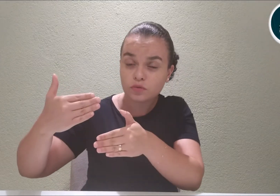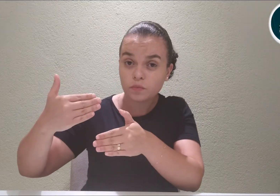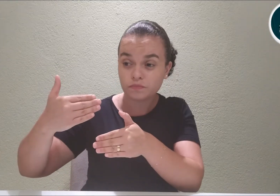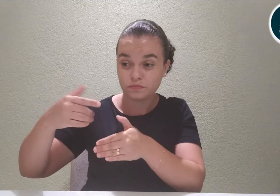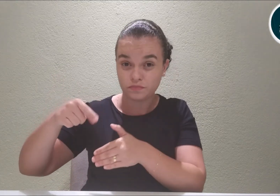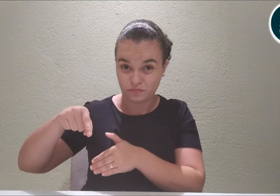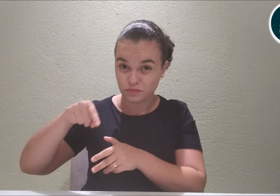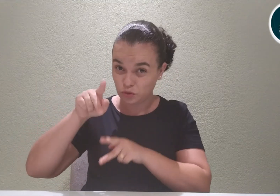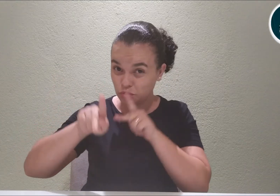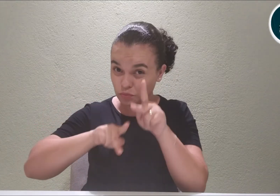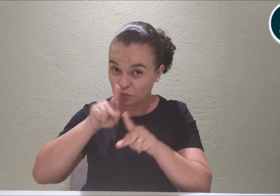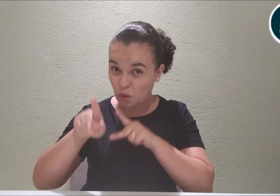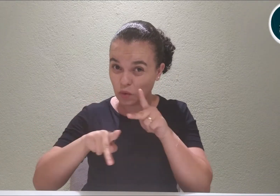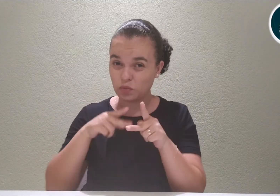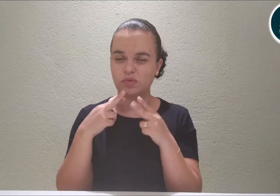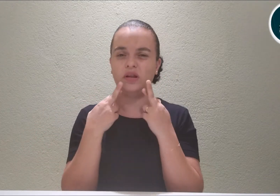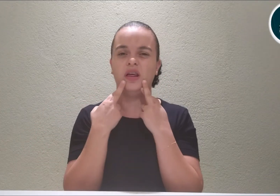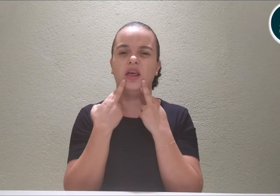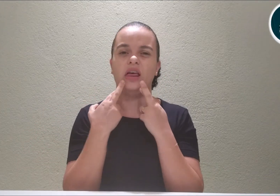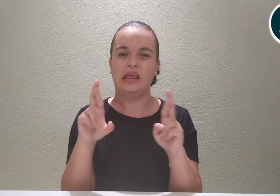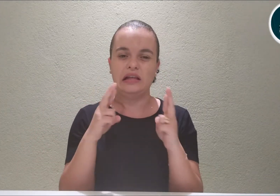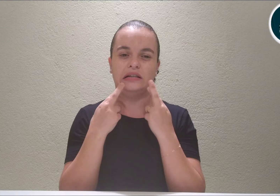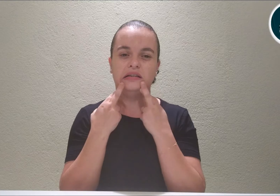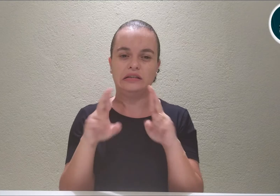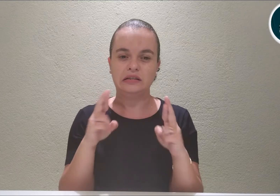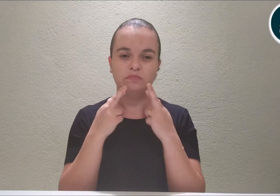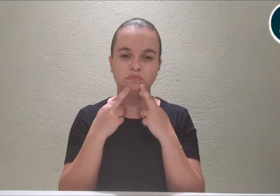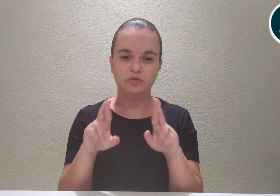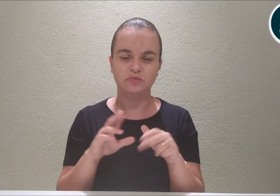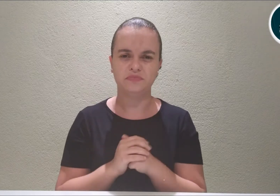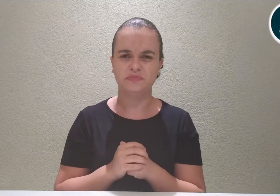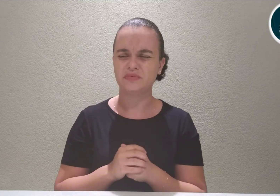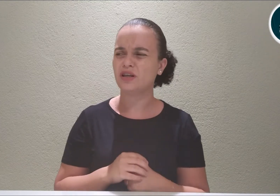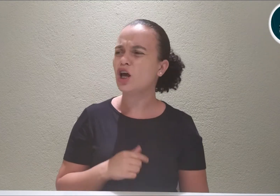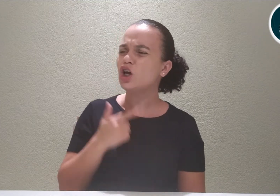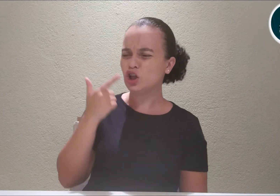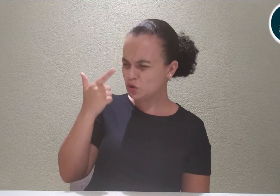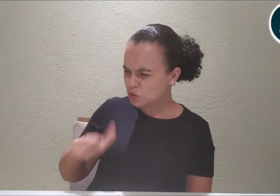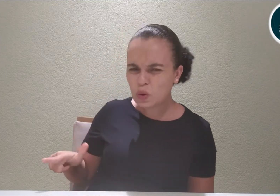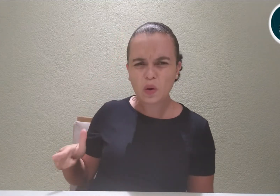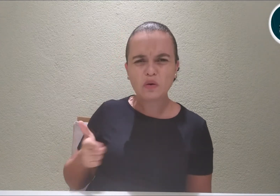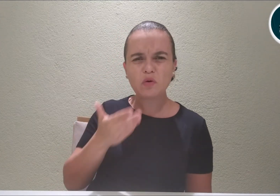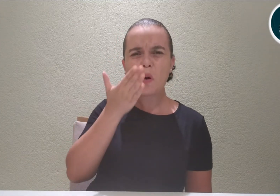Com o passar do tempo, o povo ficou insatisfeito